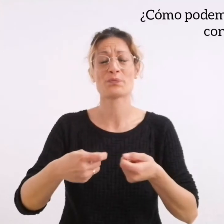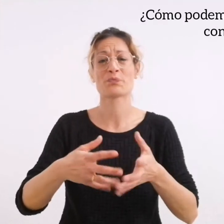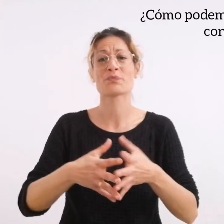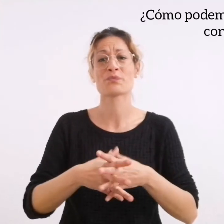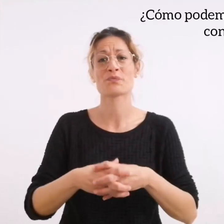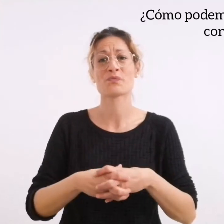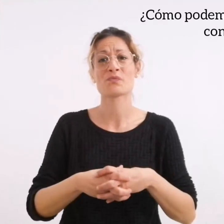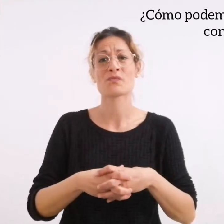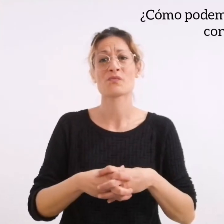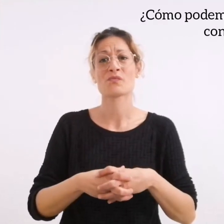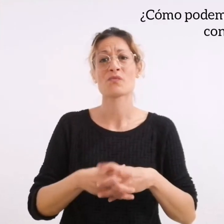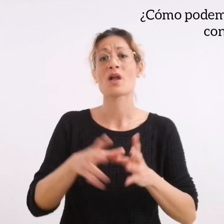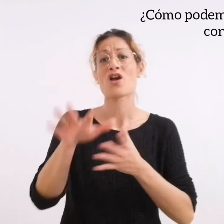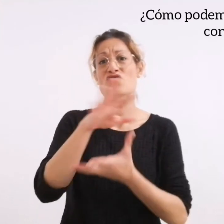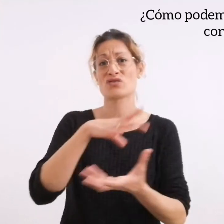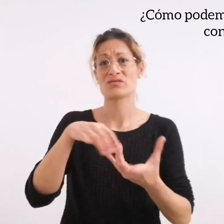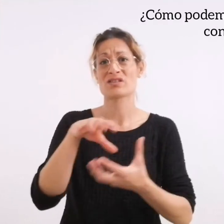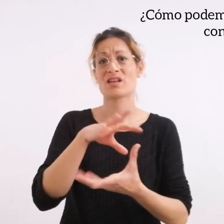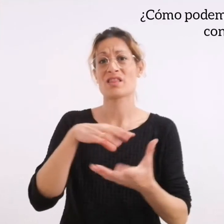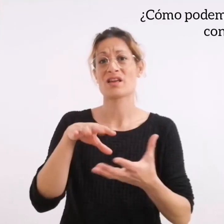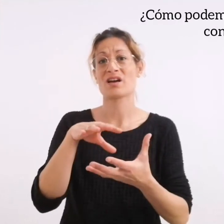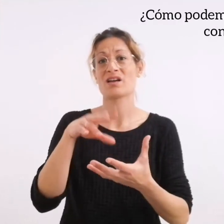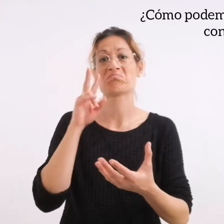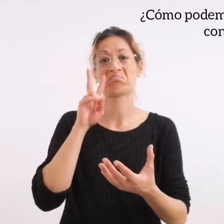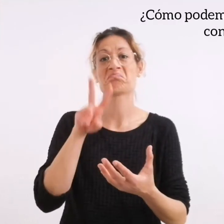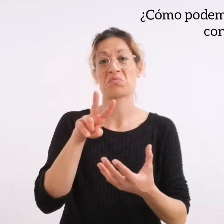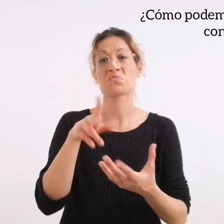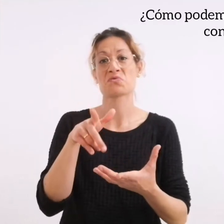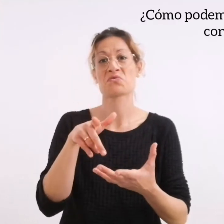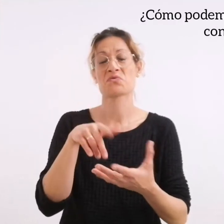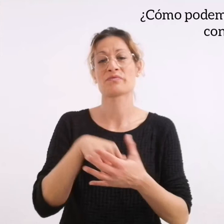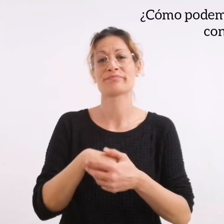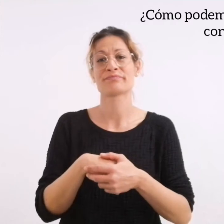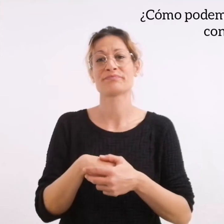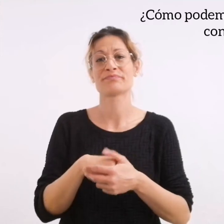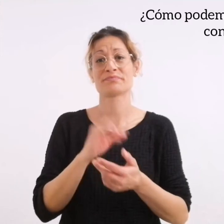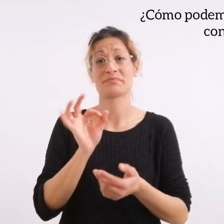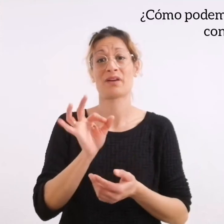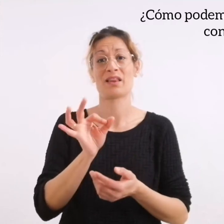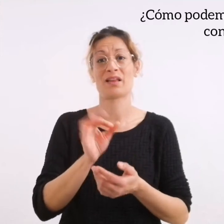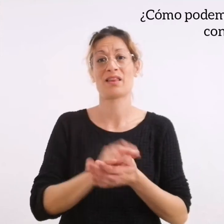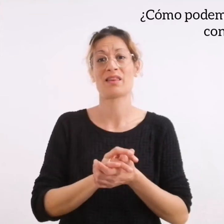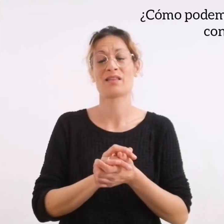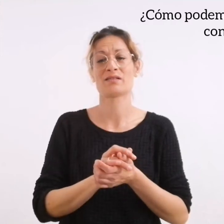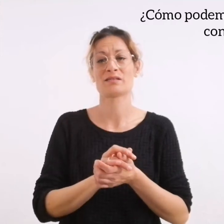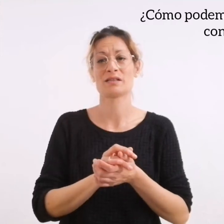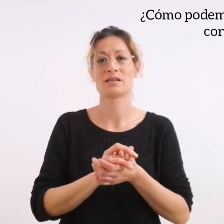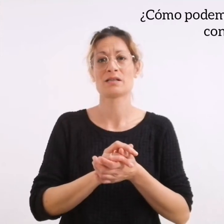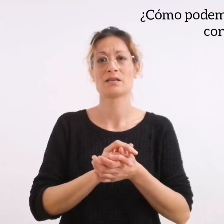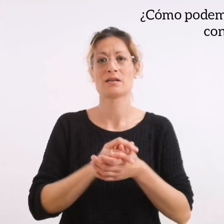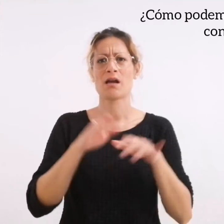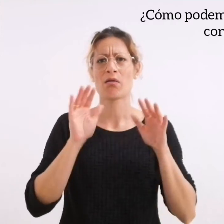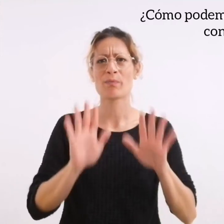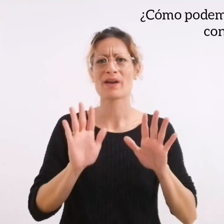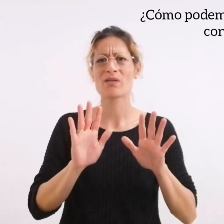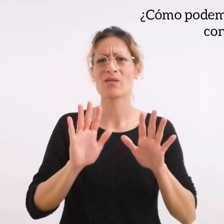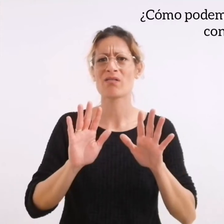persona alcoholizada ha hecho esta buena obra, ¿verdad? Pero es lo contrario. En vez de que mi vida la domine